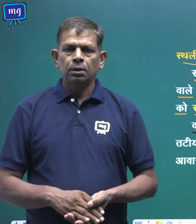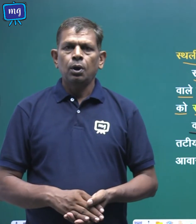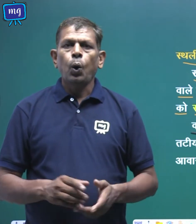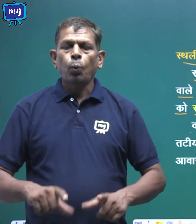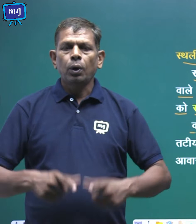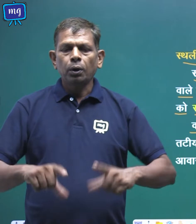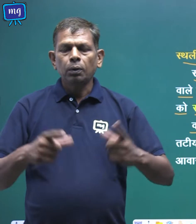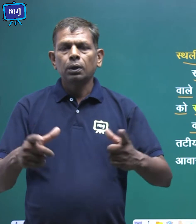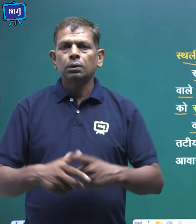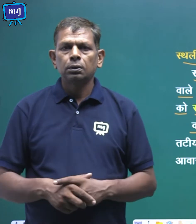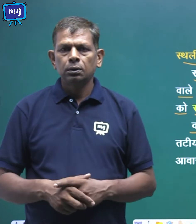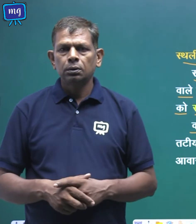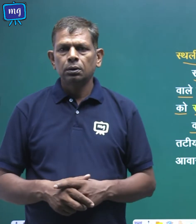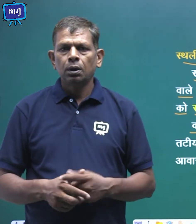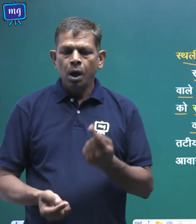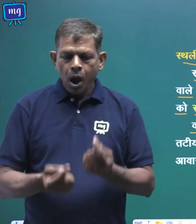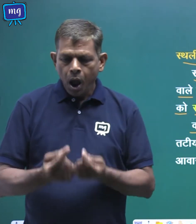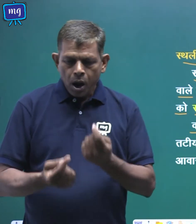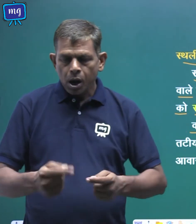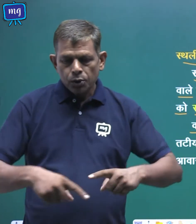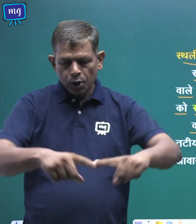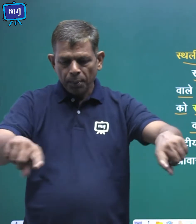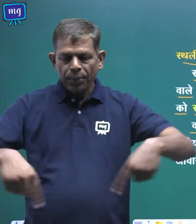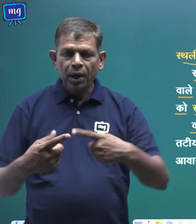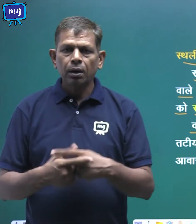वन, घास के मैदान,